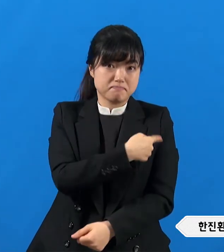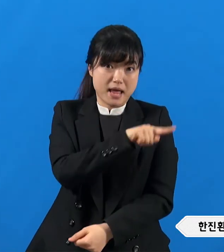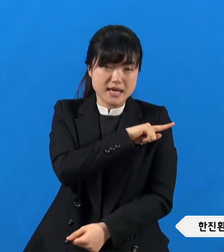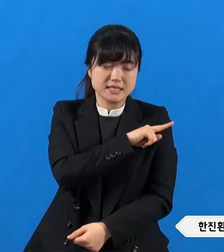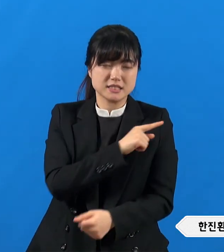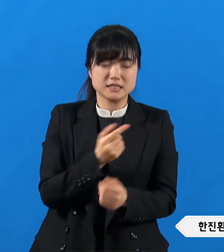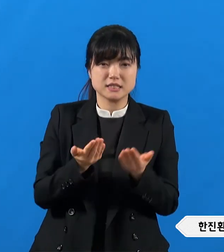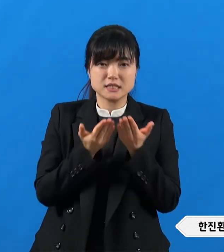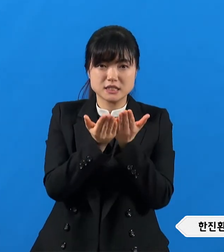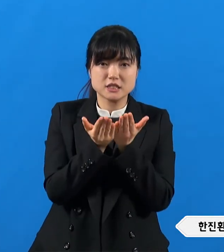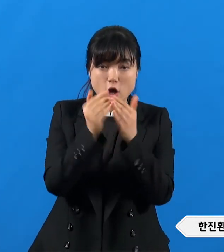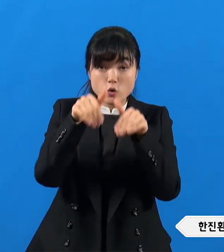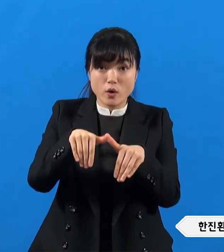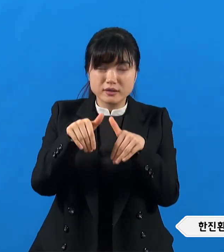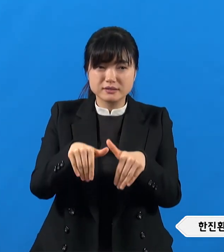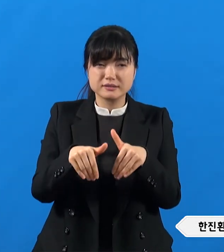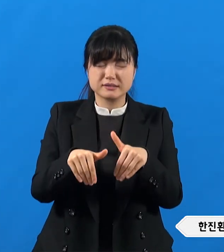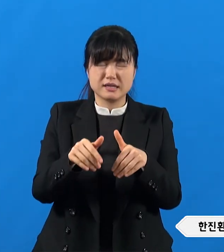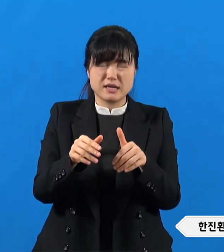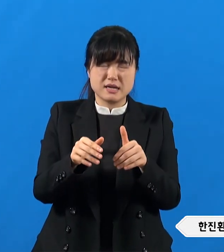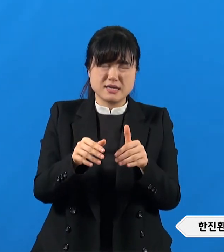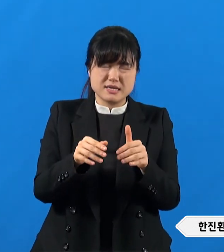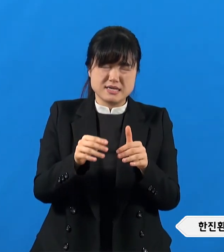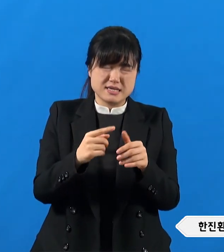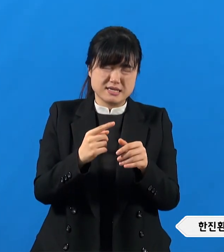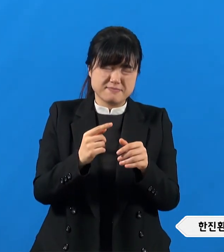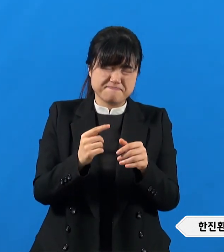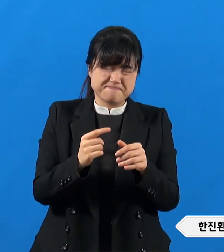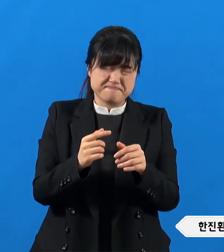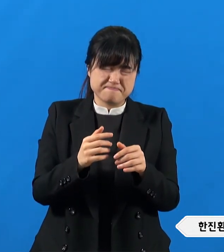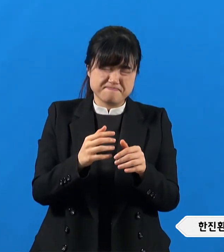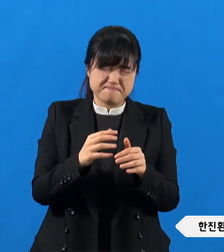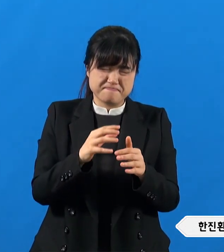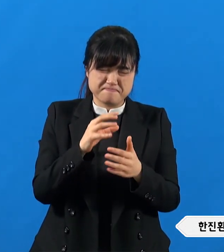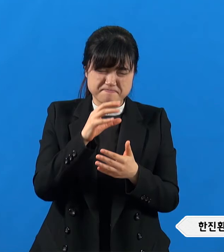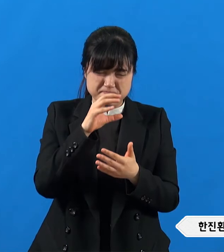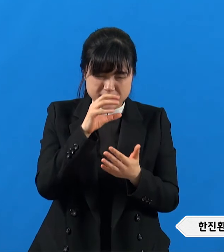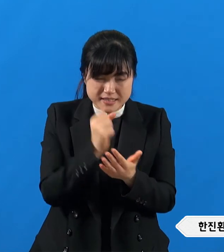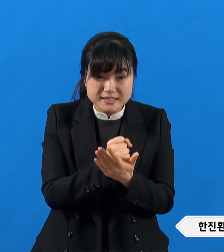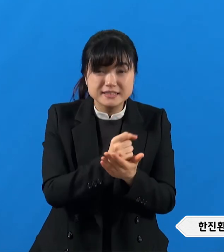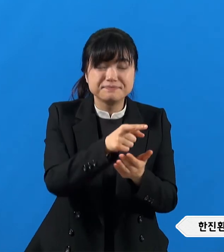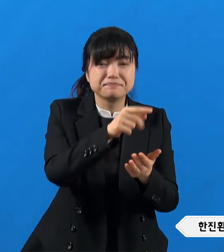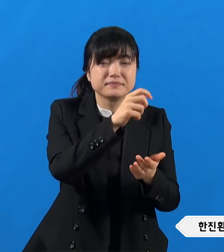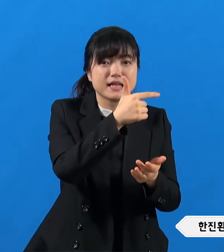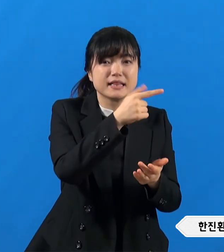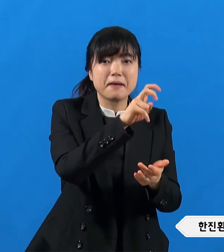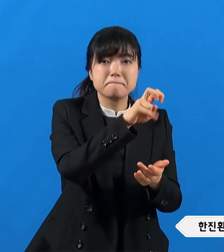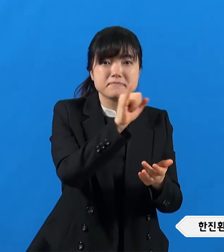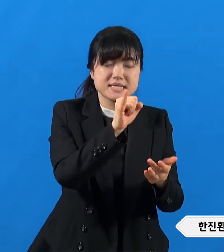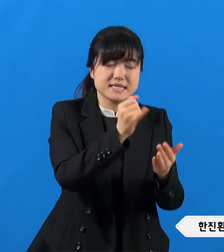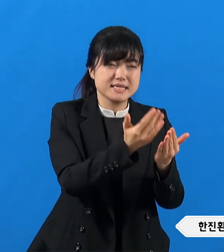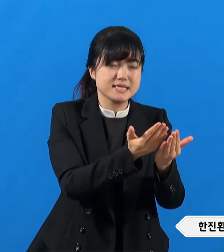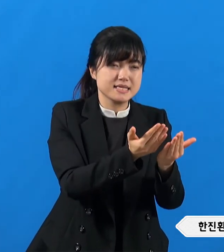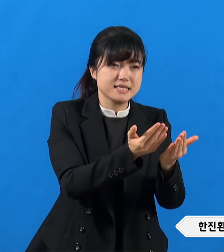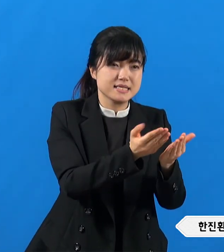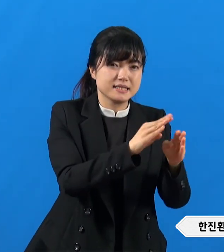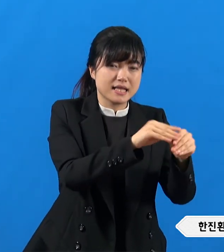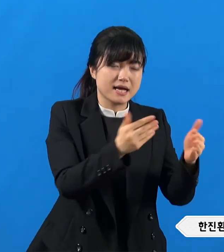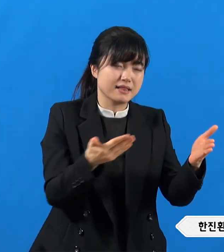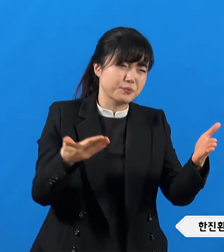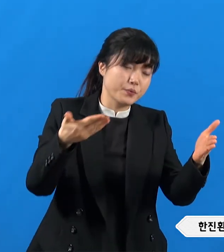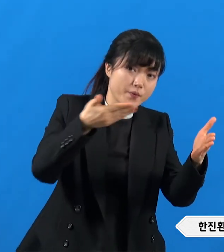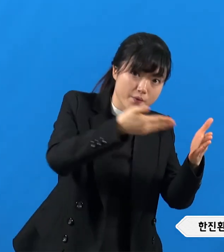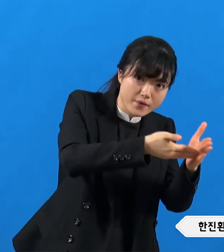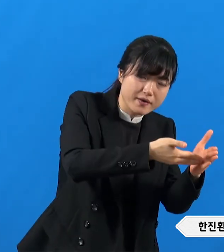천신만고 끝에, 오랜 그 항해 끝에 마침내 남미 대륙에 도달했습니다. 그런데 그를